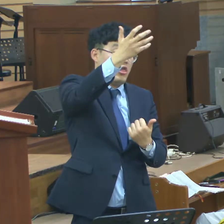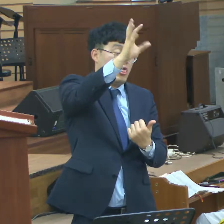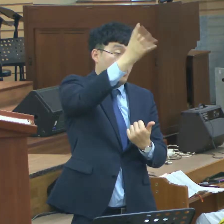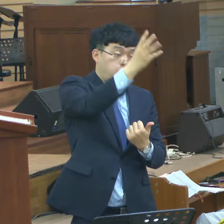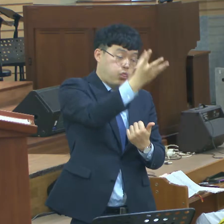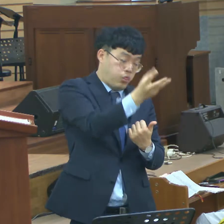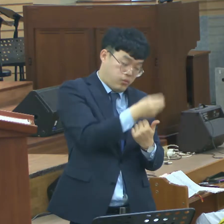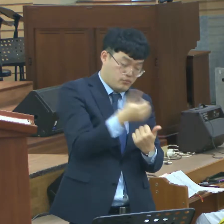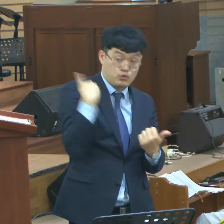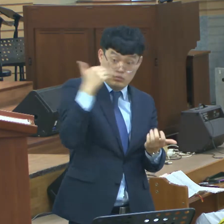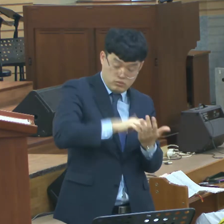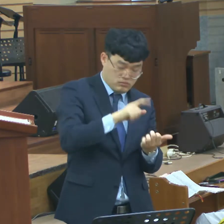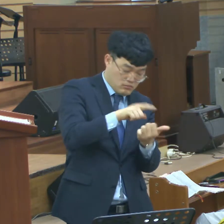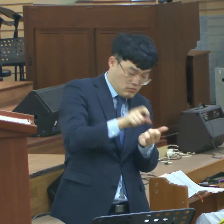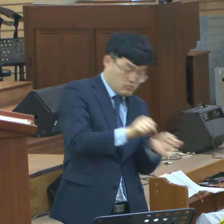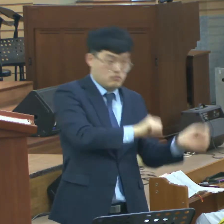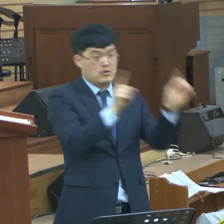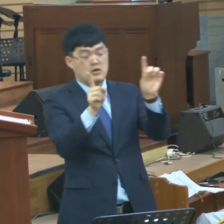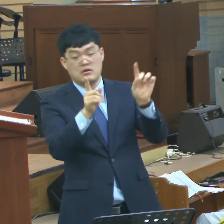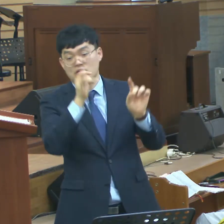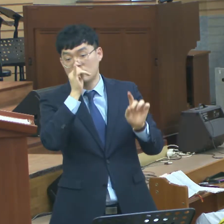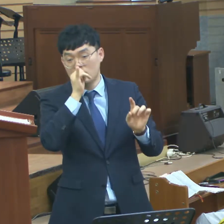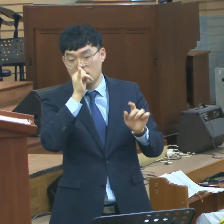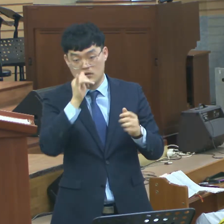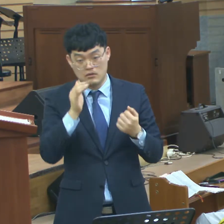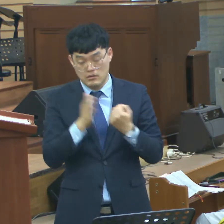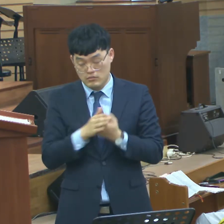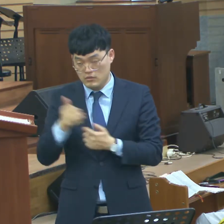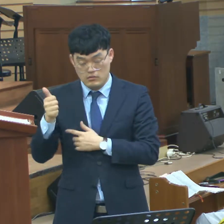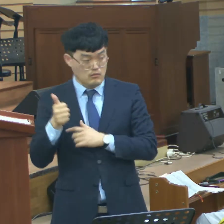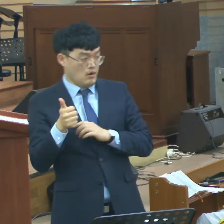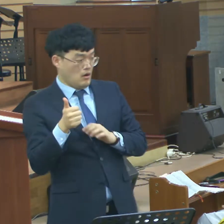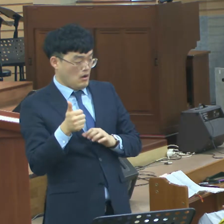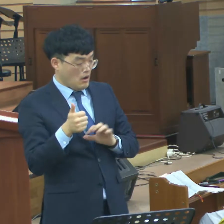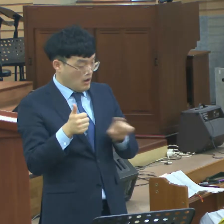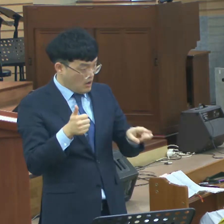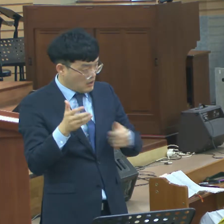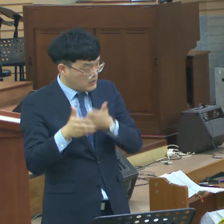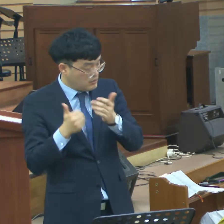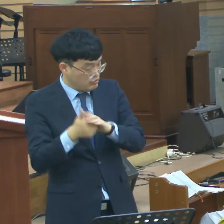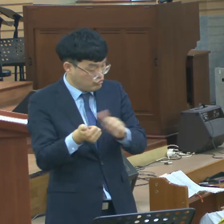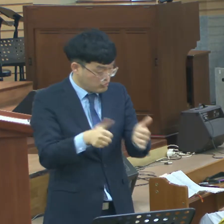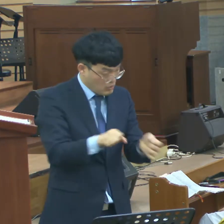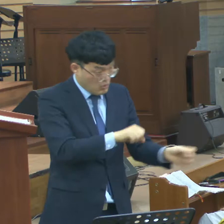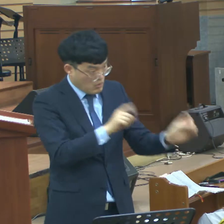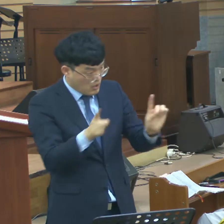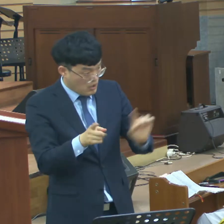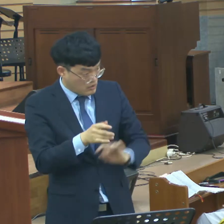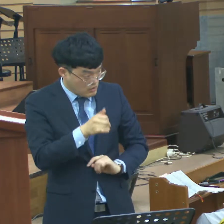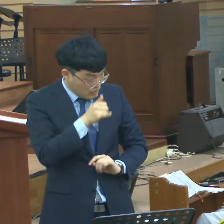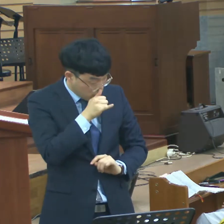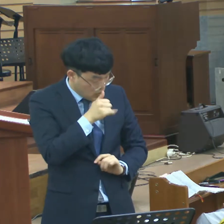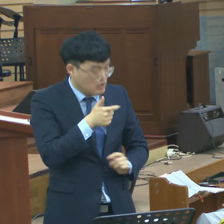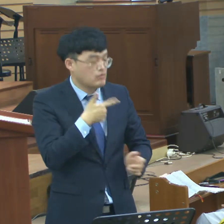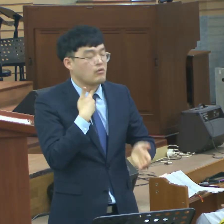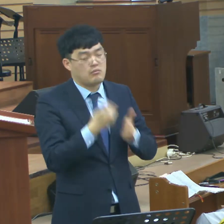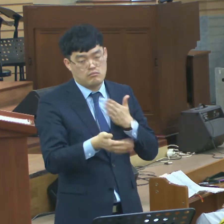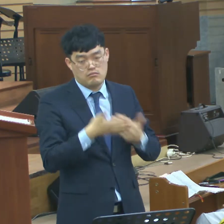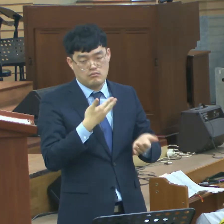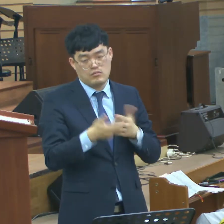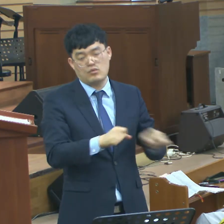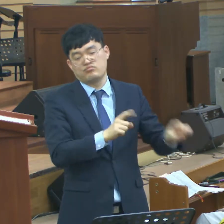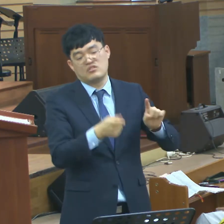하심으로 아이를 살리셨어요. 그래서 엘리야가 야, 하나님은 죽은 자를 살리는 분이시구나. 이제 그걸 거기서 경험을 한